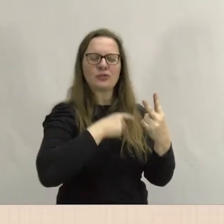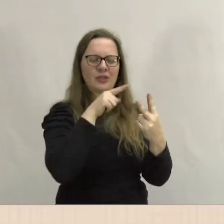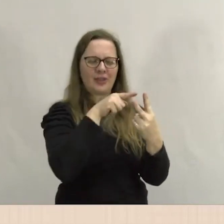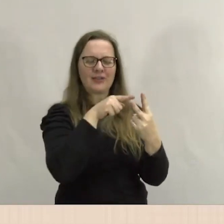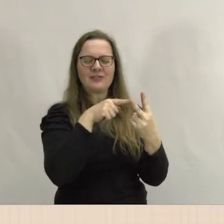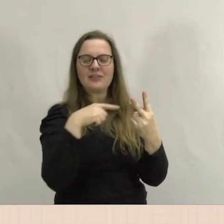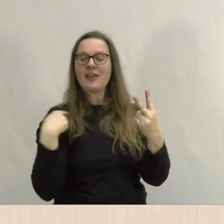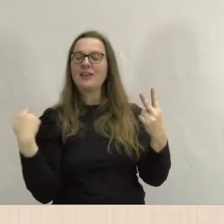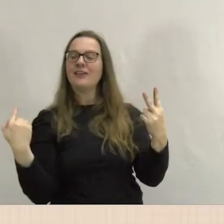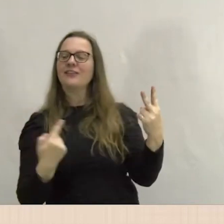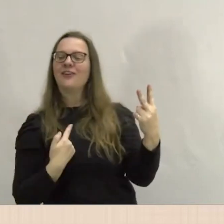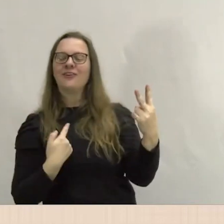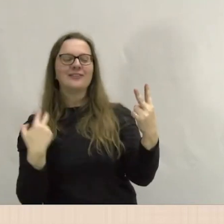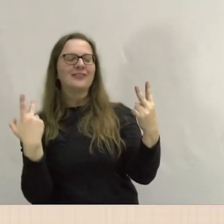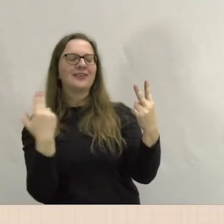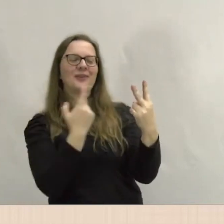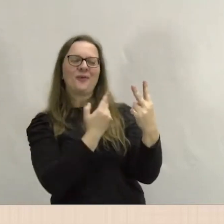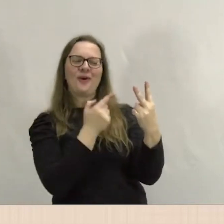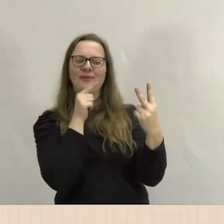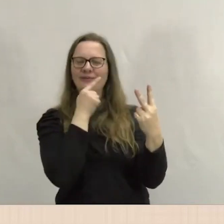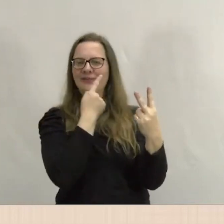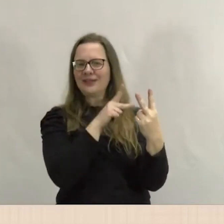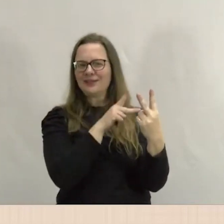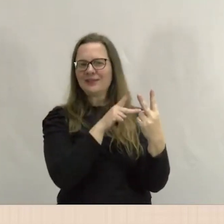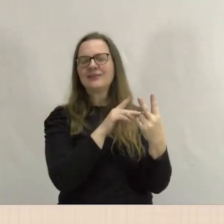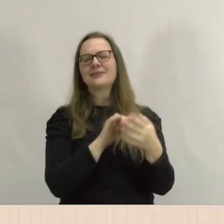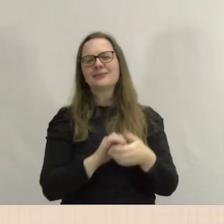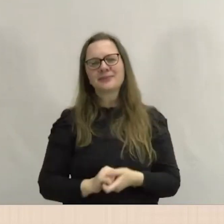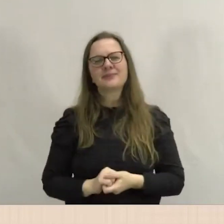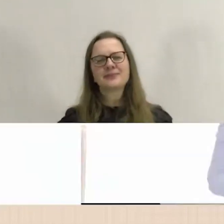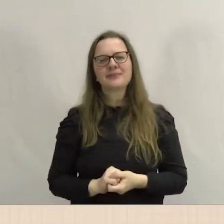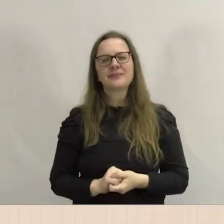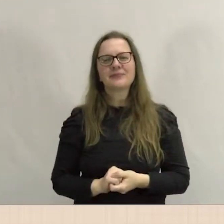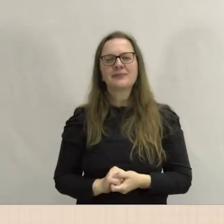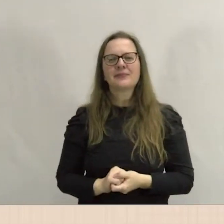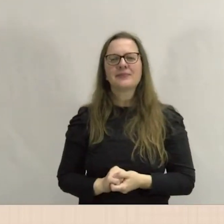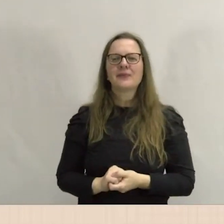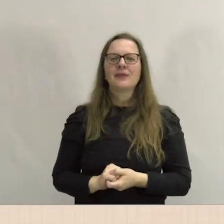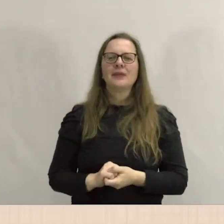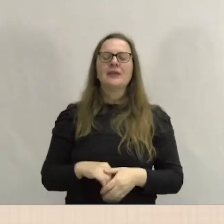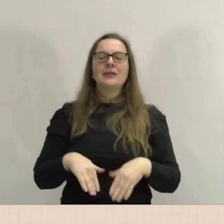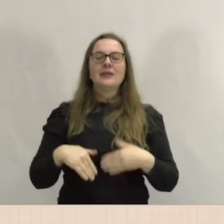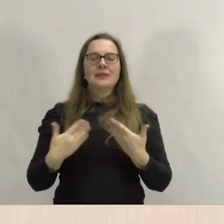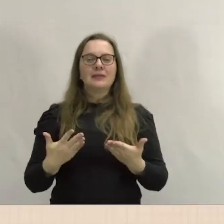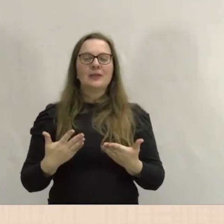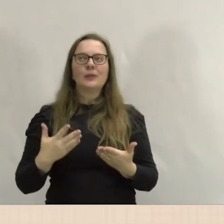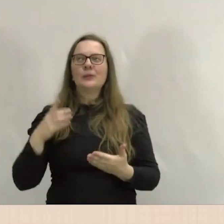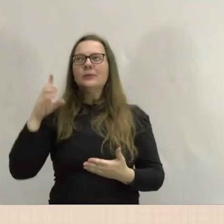que é o milênio prometido por Deus, que é o outro repouso prometido ao povo de Deus.